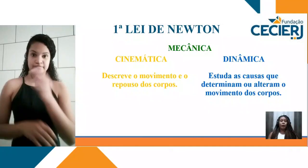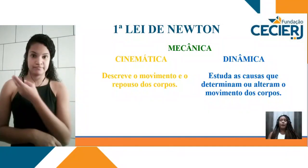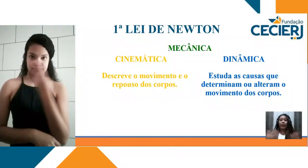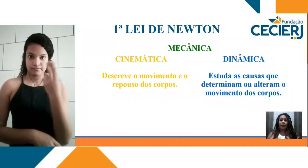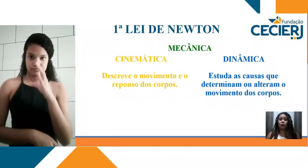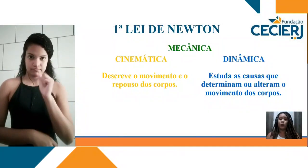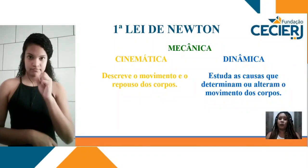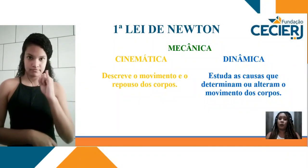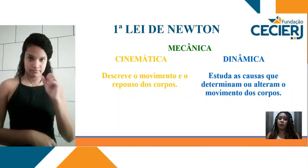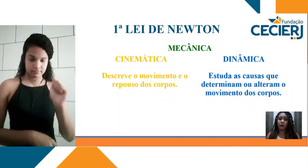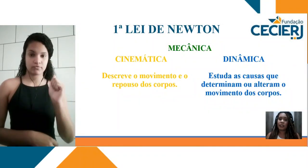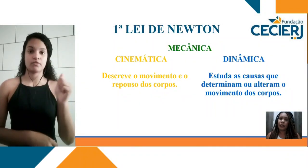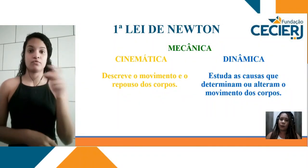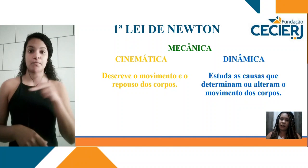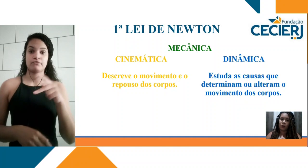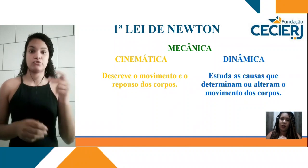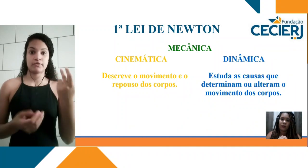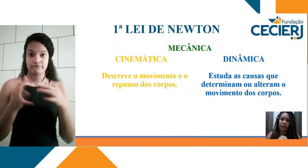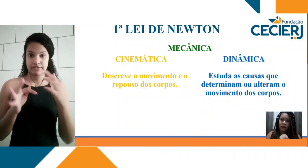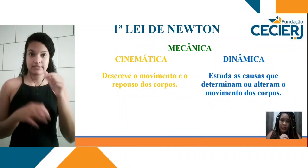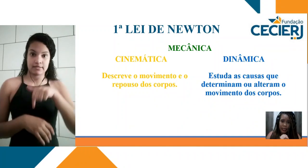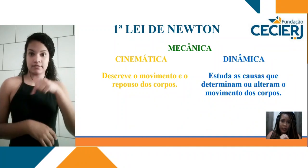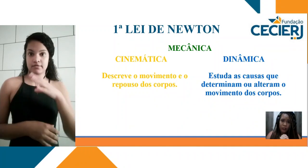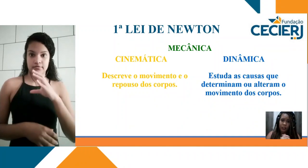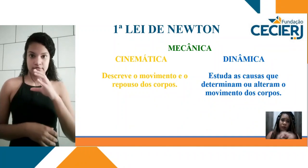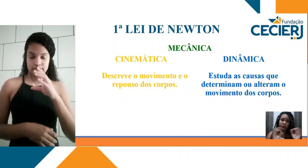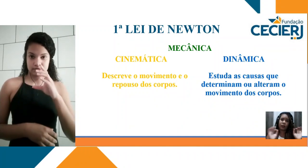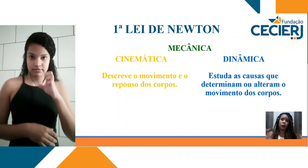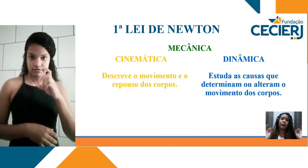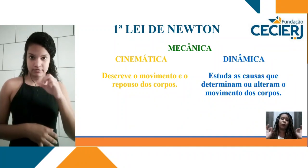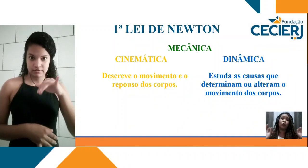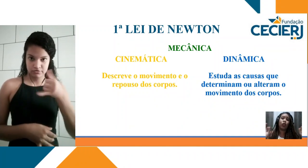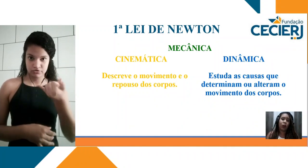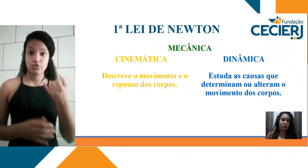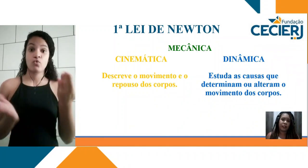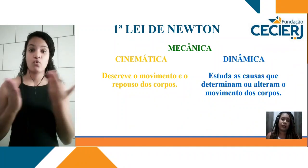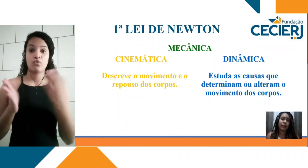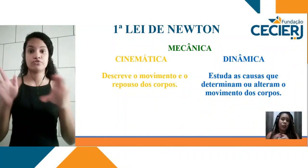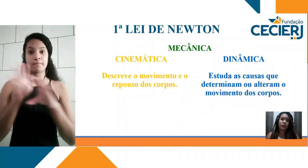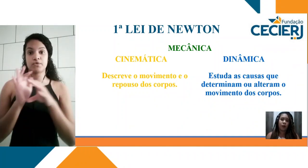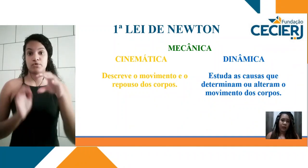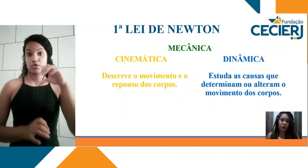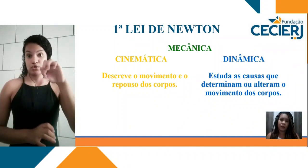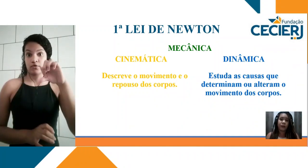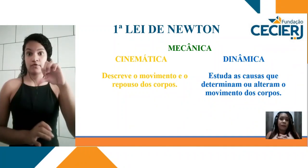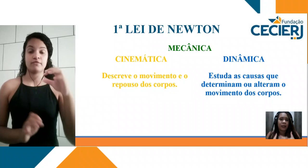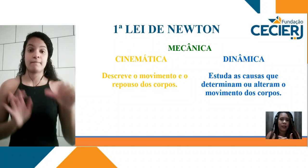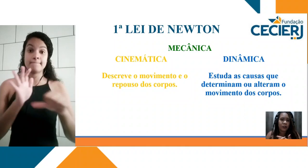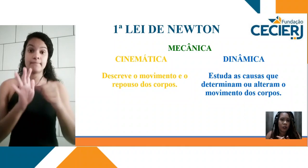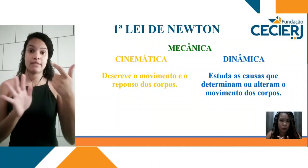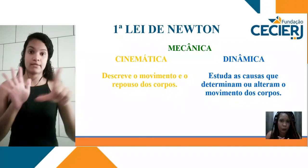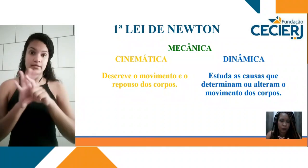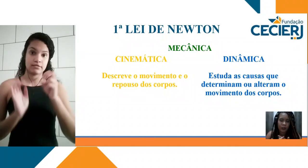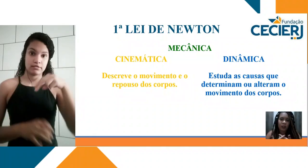Oi, o meu nome é Cássia, sou professora de Física aqui do Pré-Vestibular Social do CEDERJ e a gente vai falar sobre o capítulo 9, tratar especificamente sobre a primeira